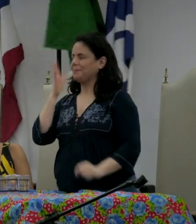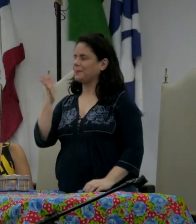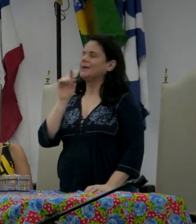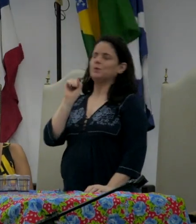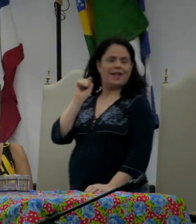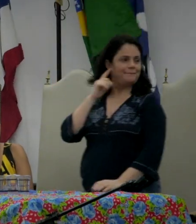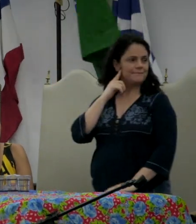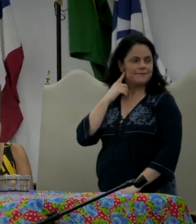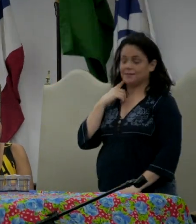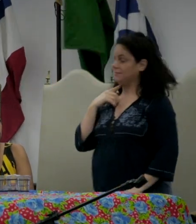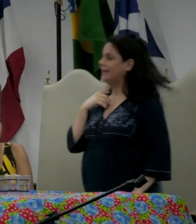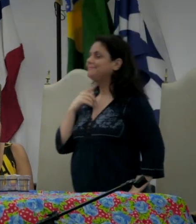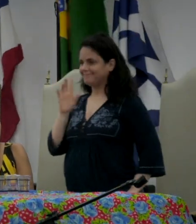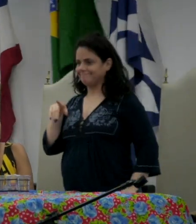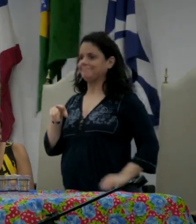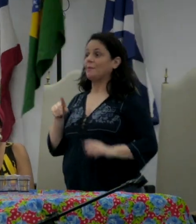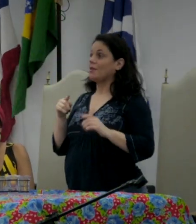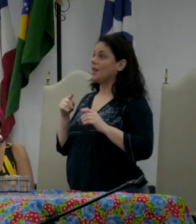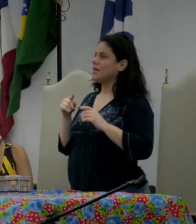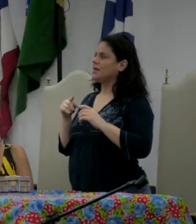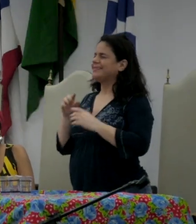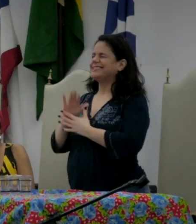Vou responder as duas perguntas que me foram feitas.